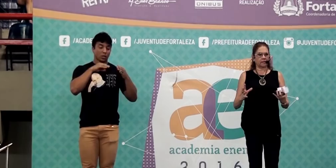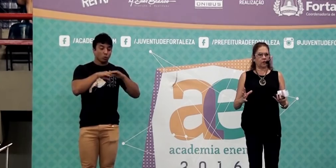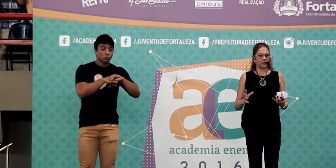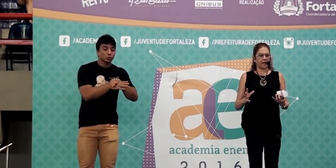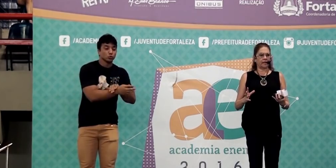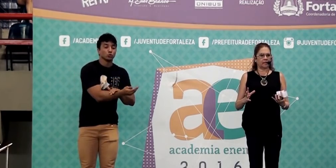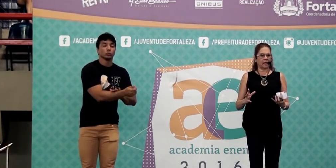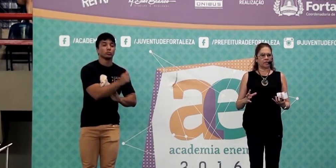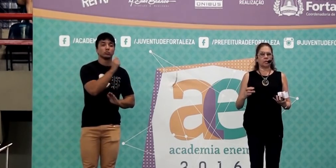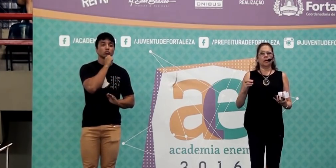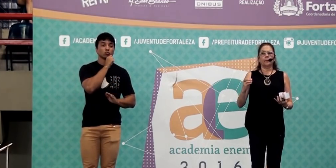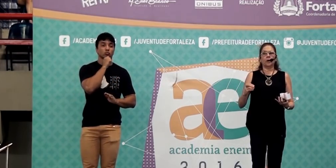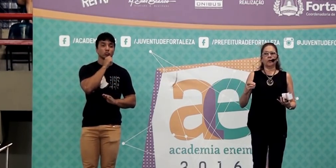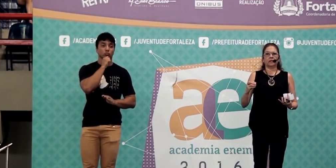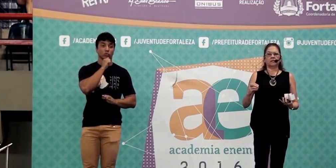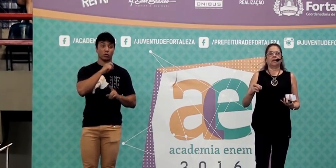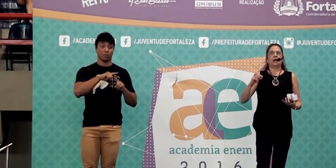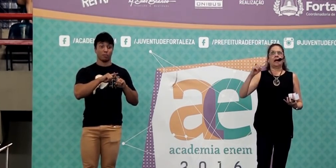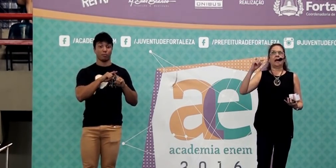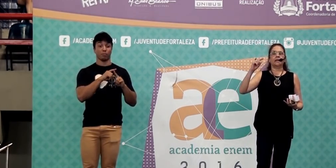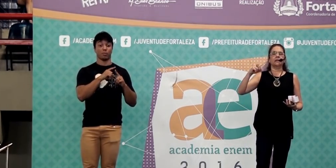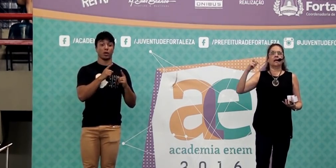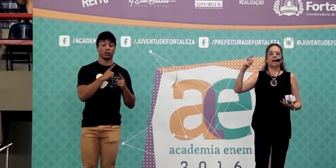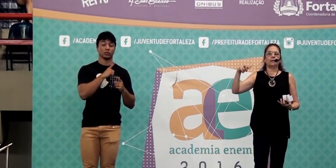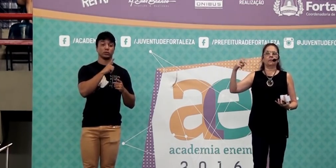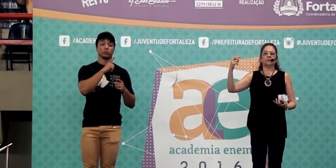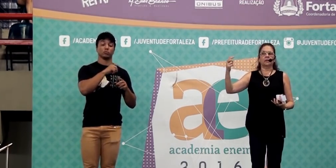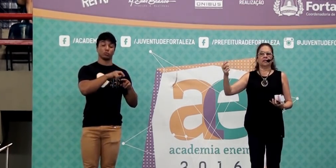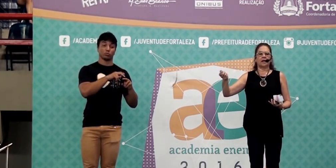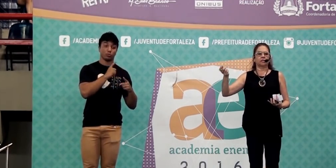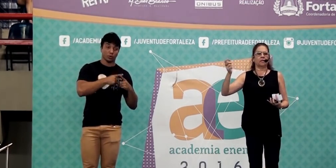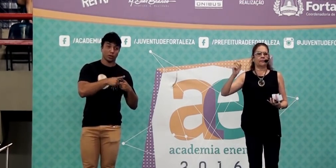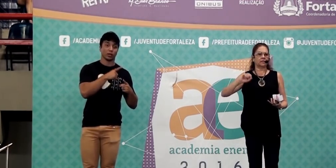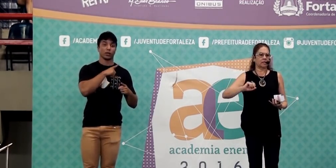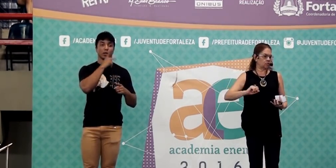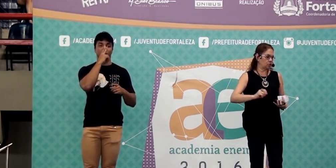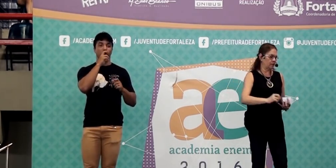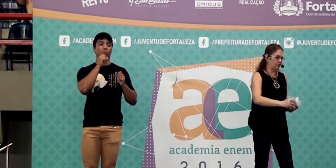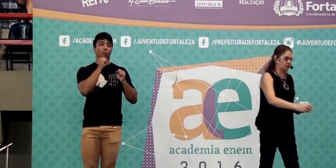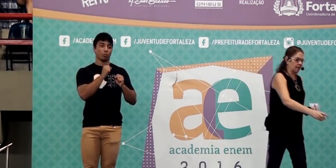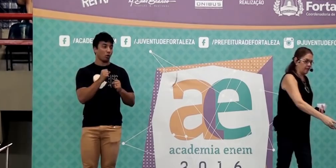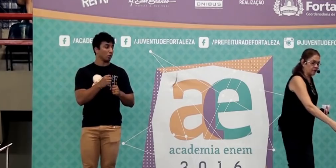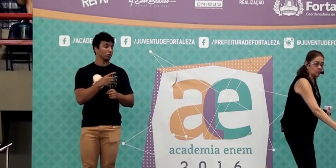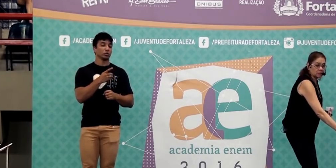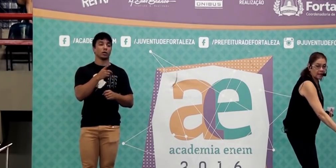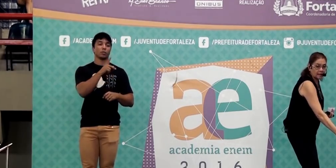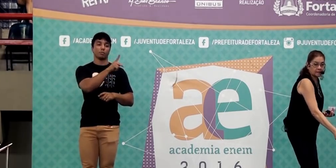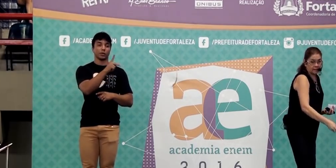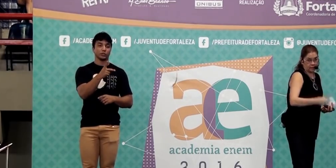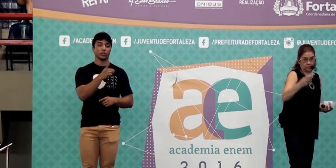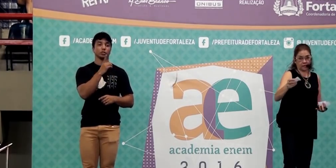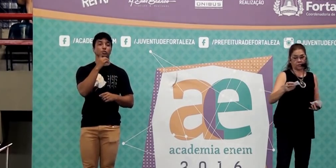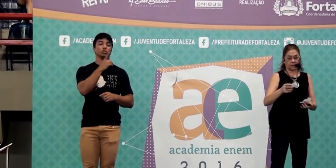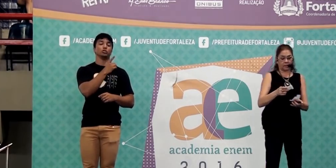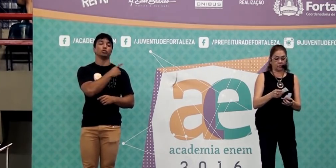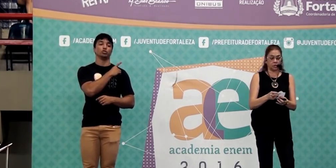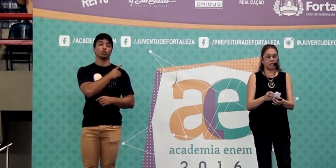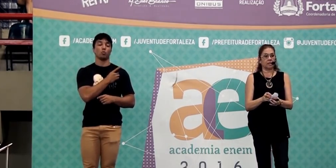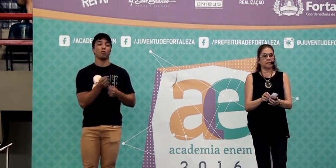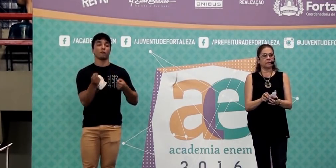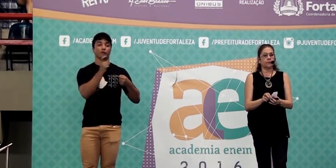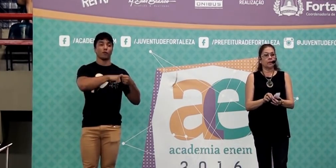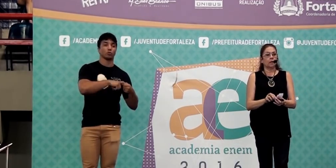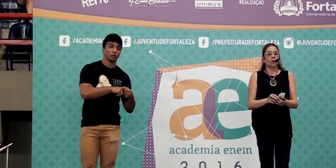acostumado com essa nova realidade. Pois ainda há a possibilidade da presidente Dilma voltar daqui a 100 e